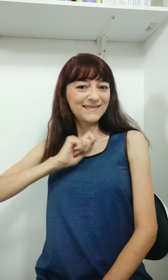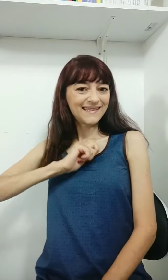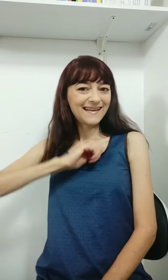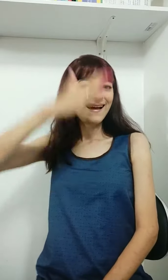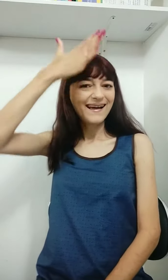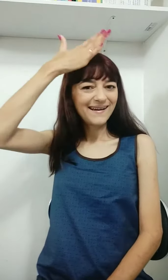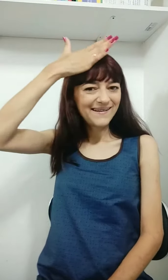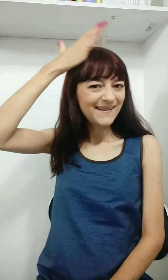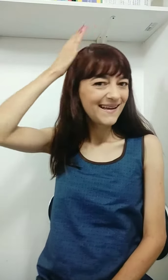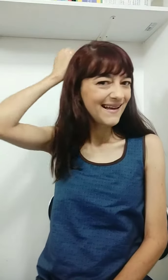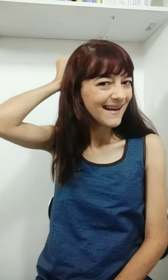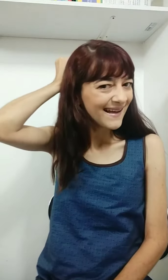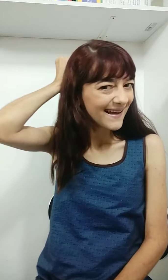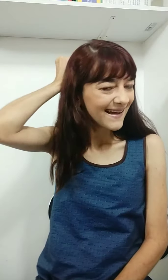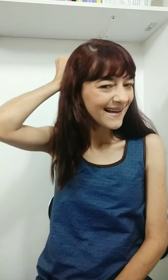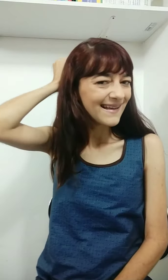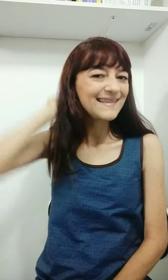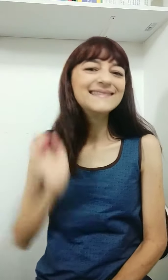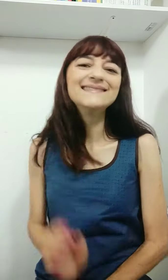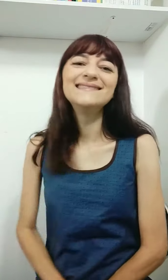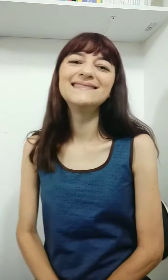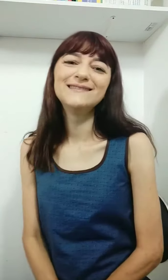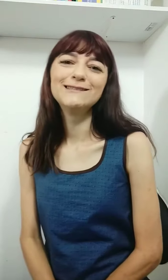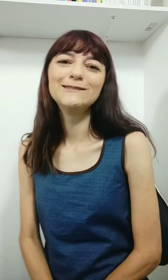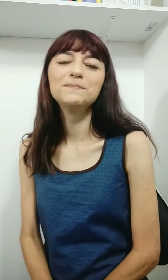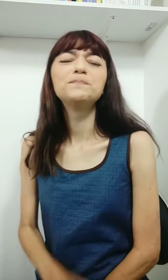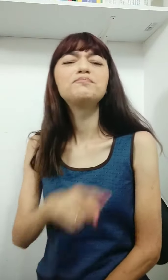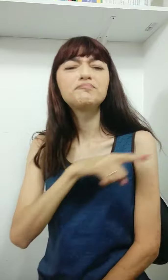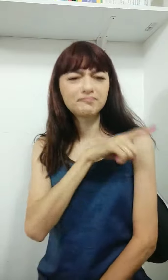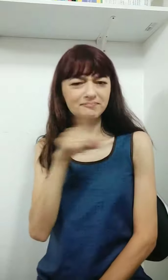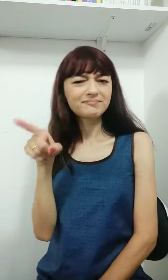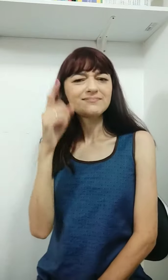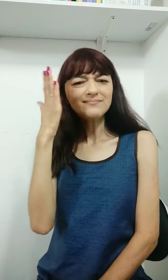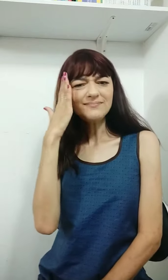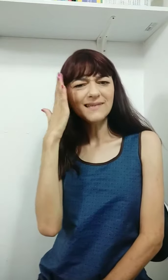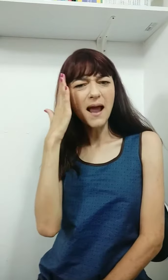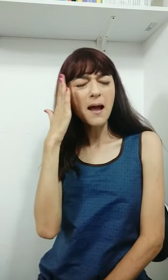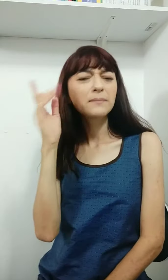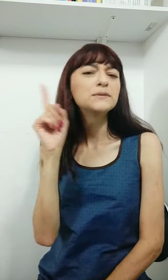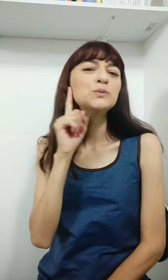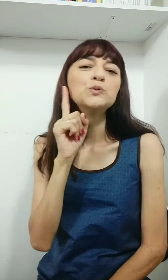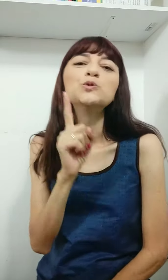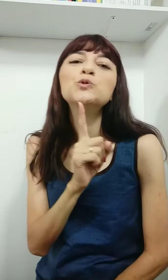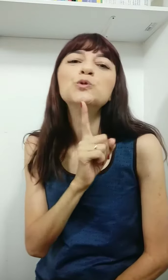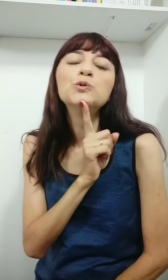você esteja aí. Meu sinal é esse, tá bom? Para quem não me conhece ainda.